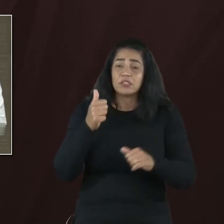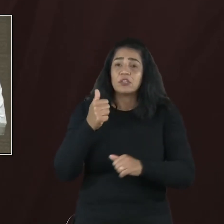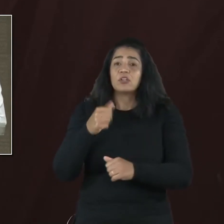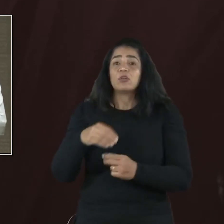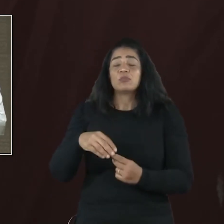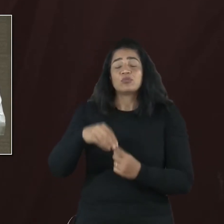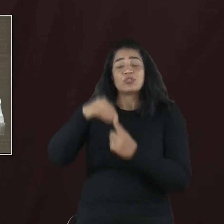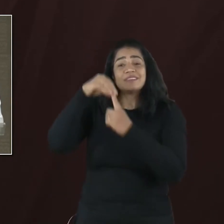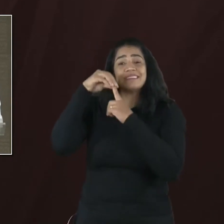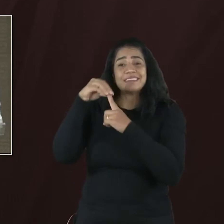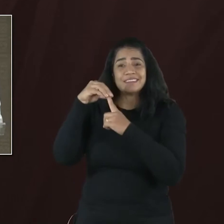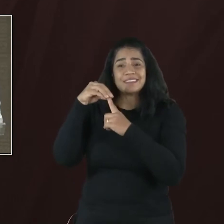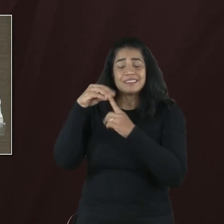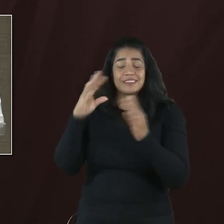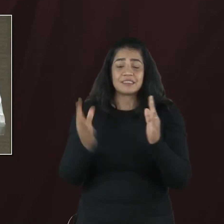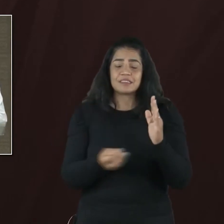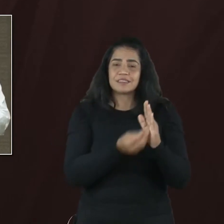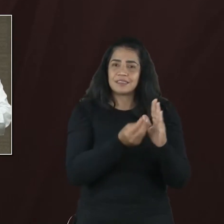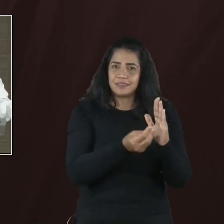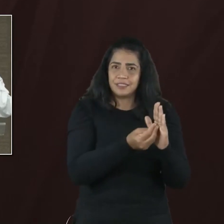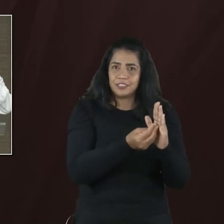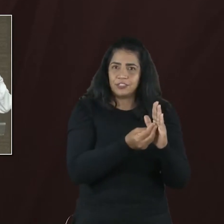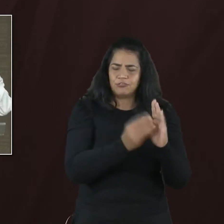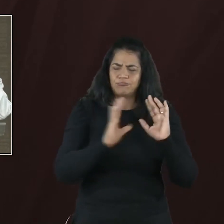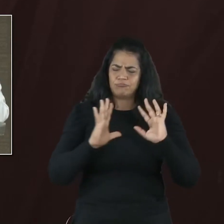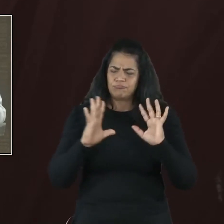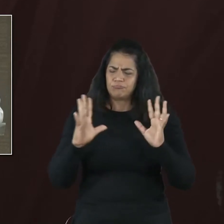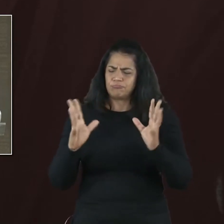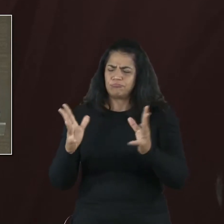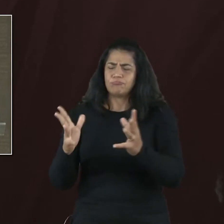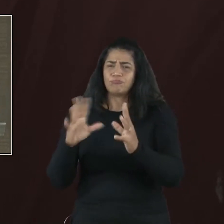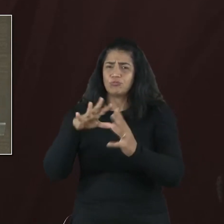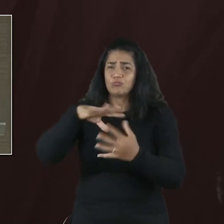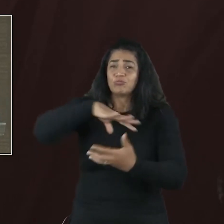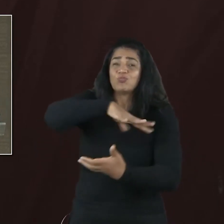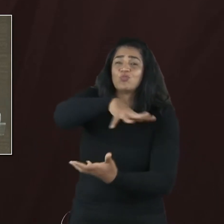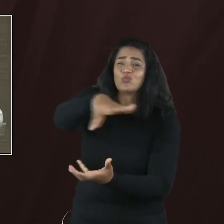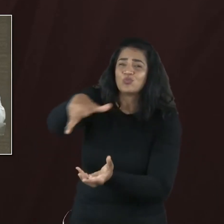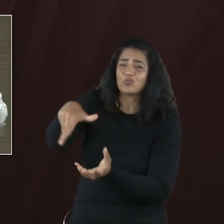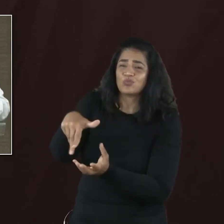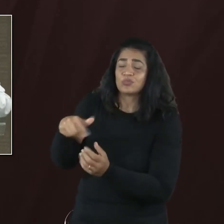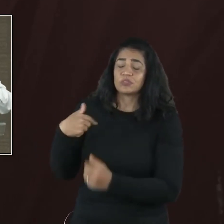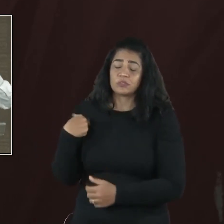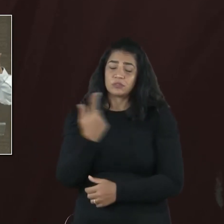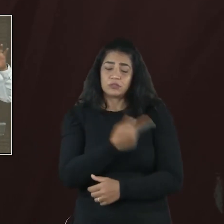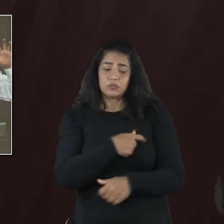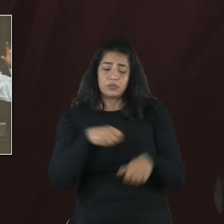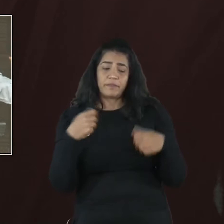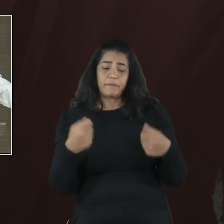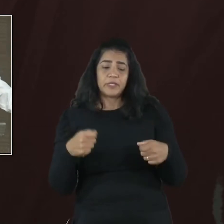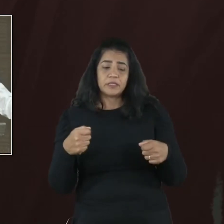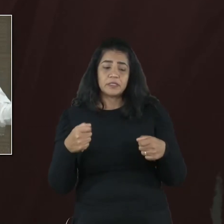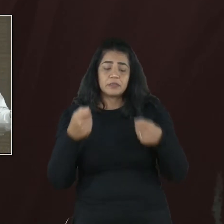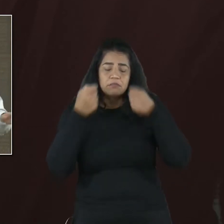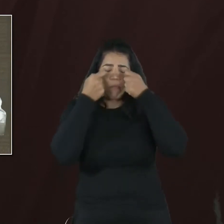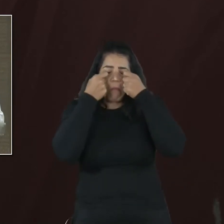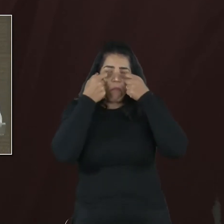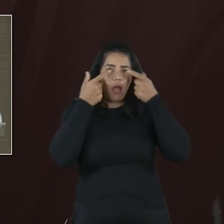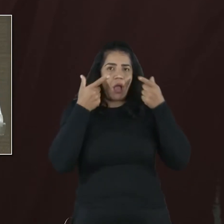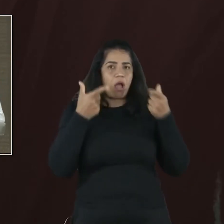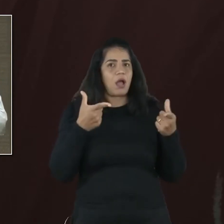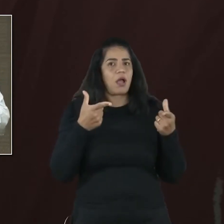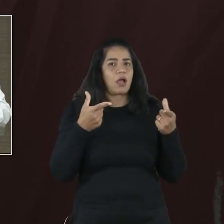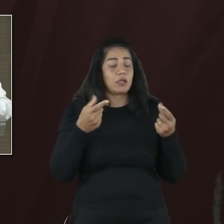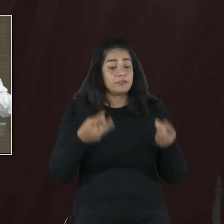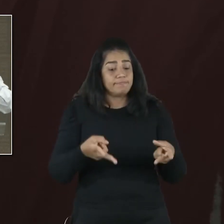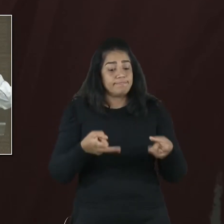países, todos os continentes. Nós precisamos abrir os nossos olhos, ver o que o Espírito está fazendo,